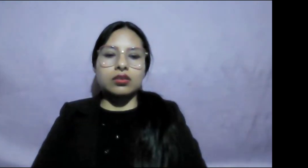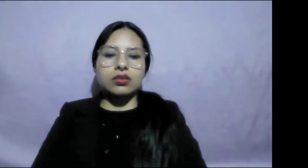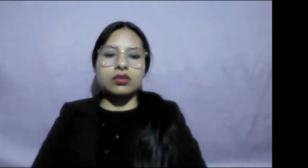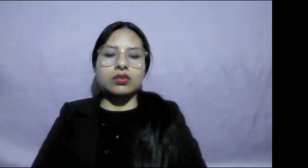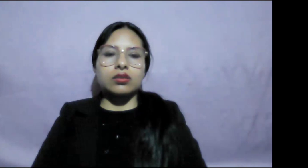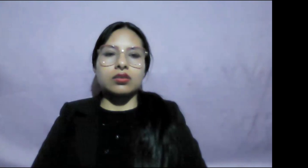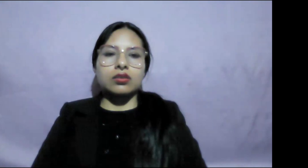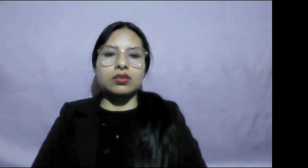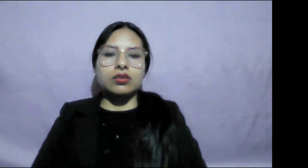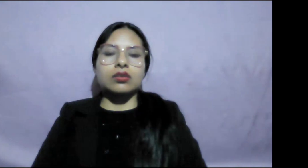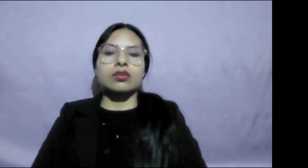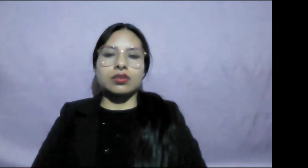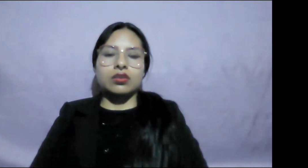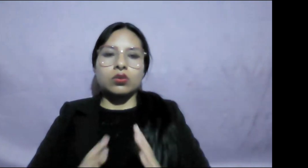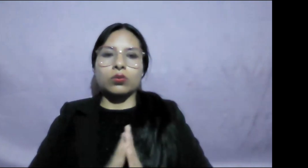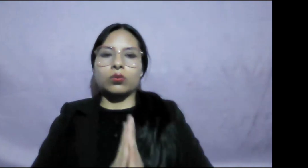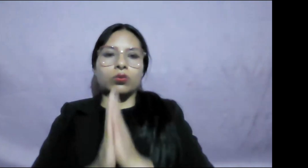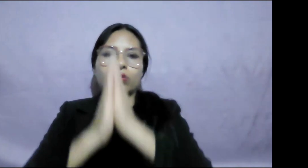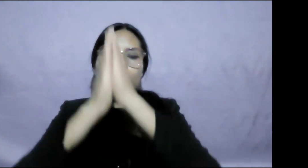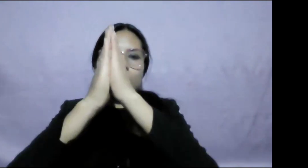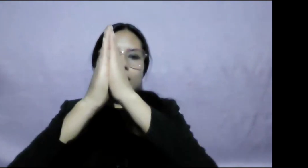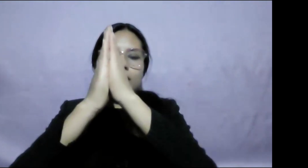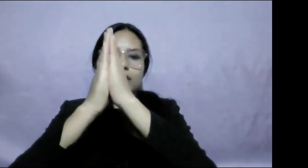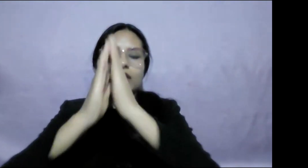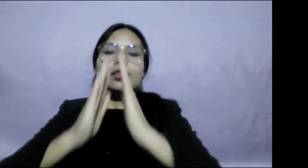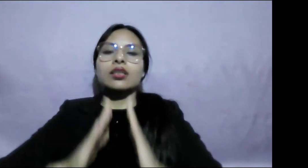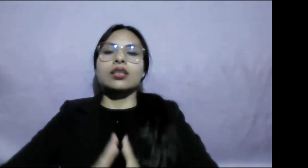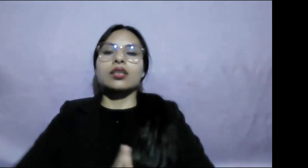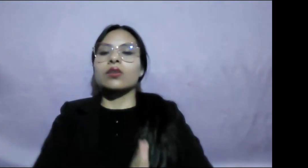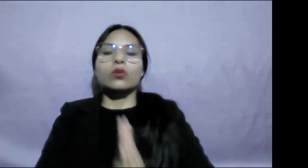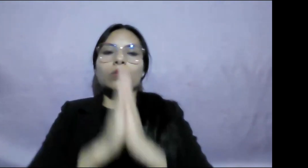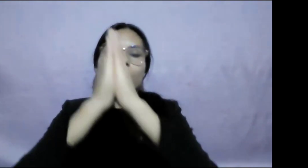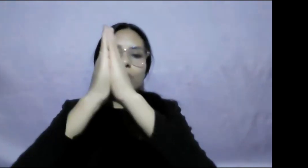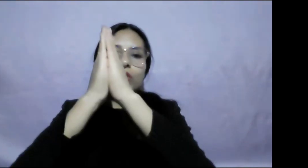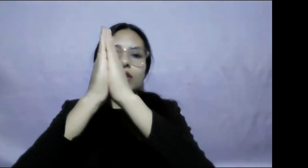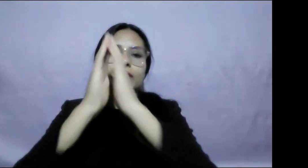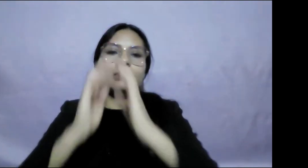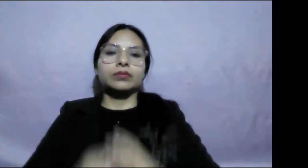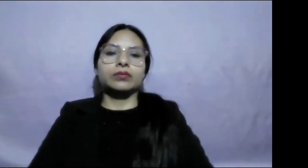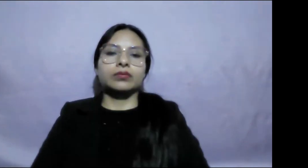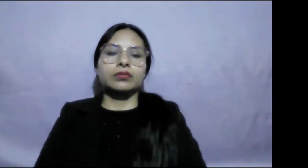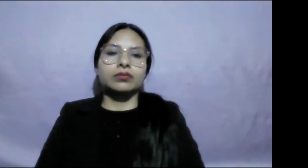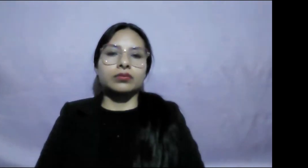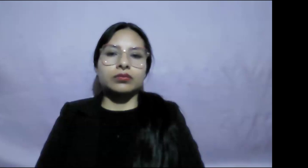ucayali cuando une los pulgares del dedo A ver cuál qué se